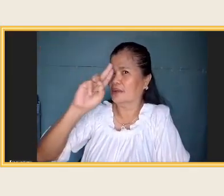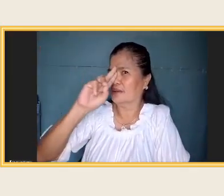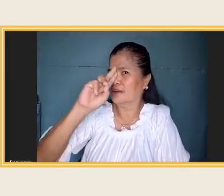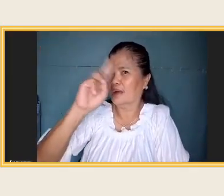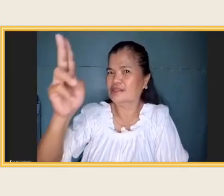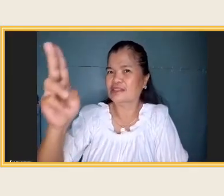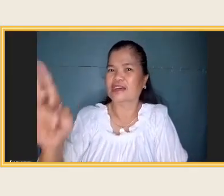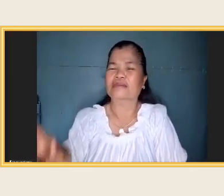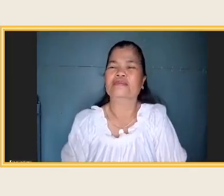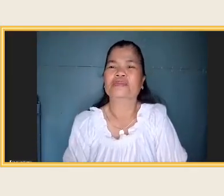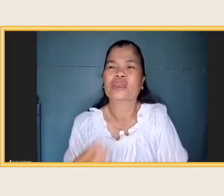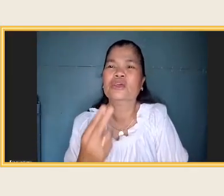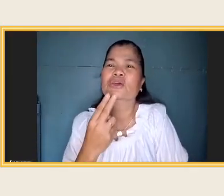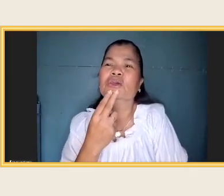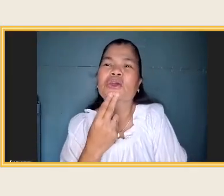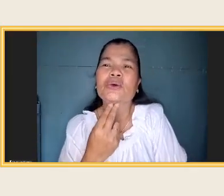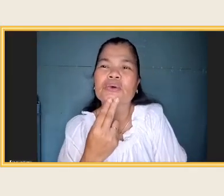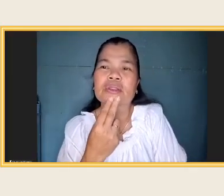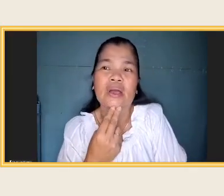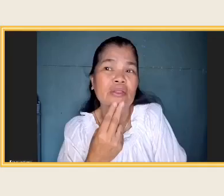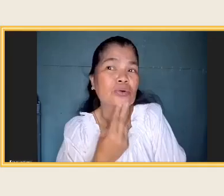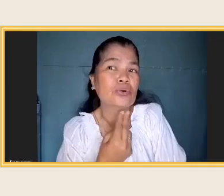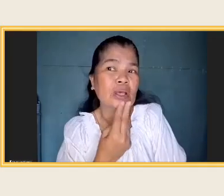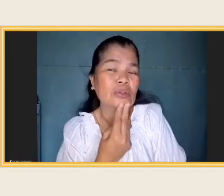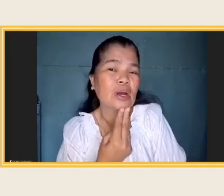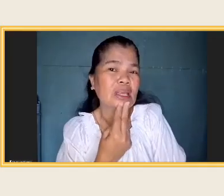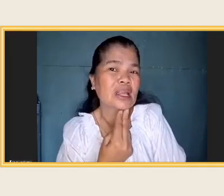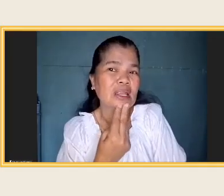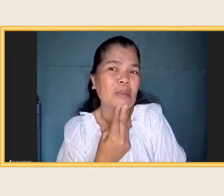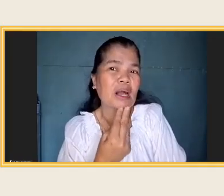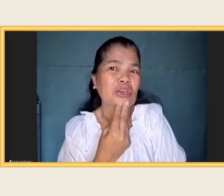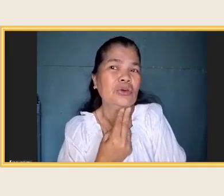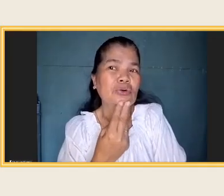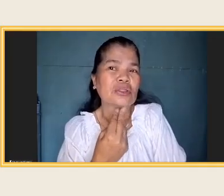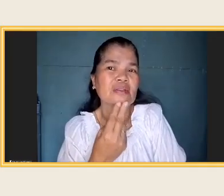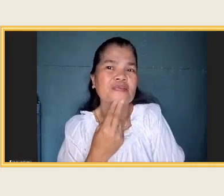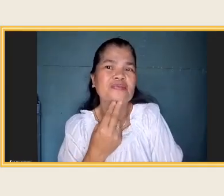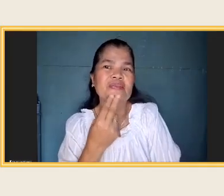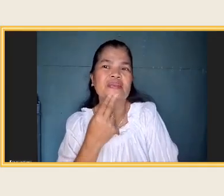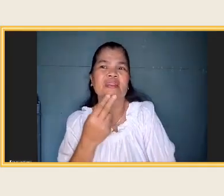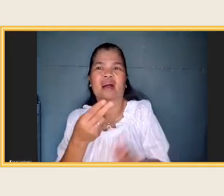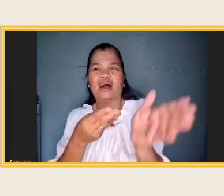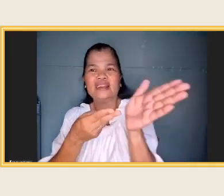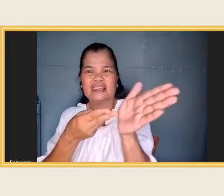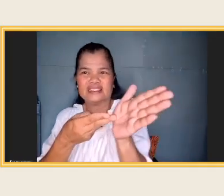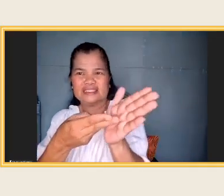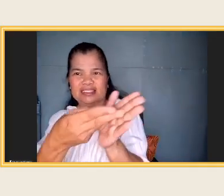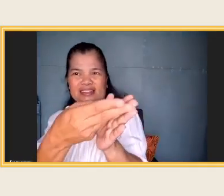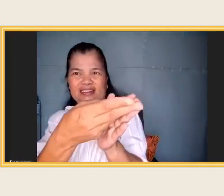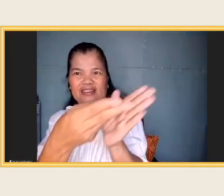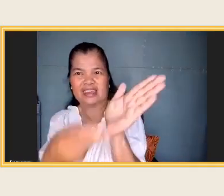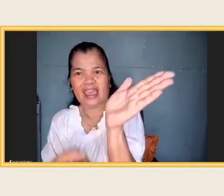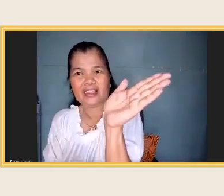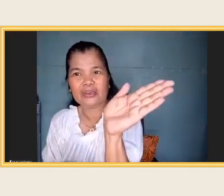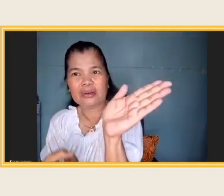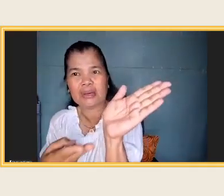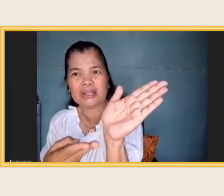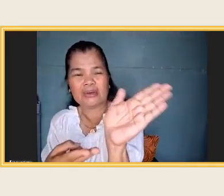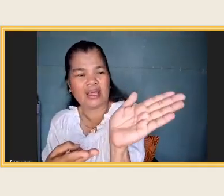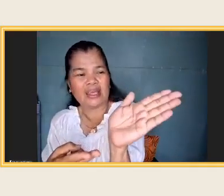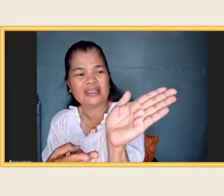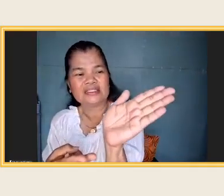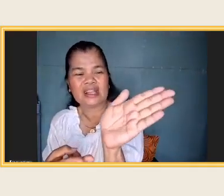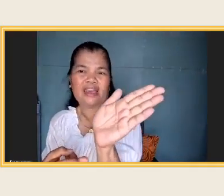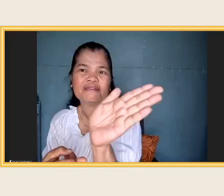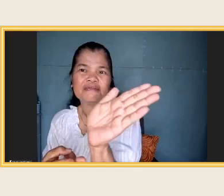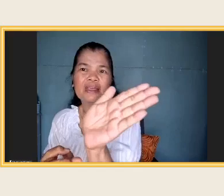handsome. Handsome. Cute. Ituro ko ito kanina, diba? Cute. Honest. Okay, ito yun naman